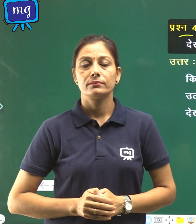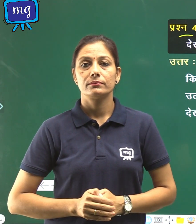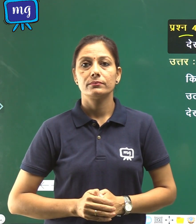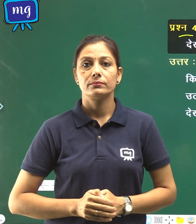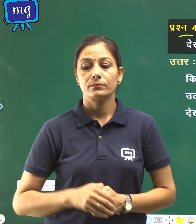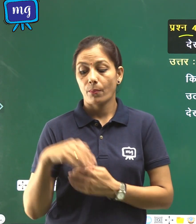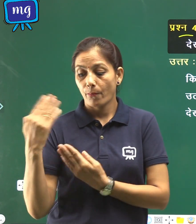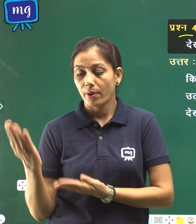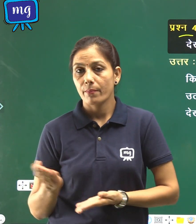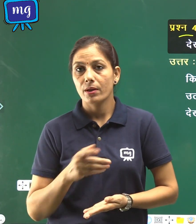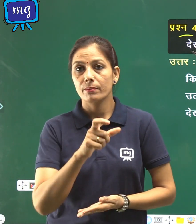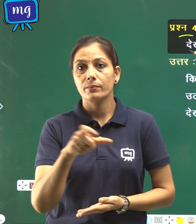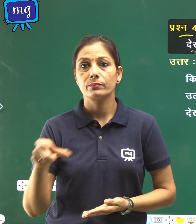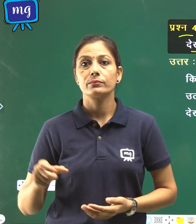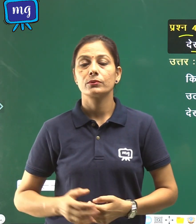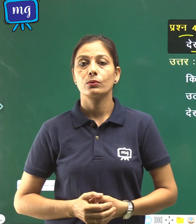मेहमान को